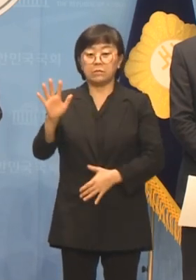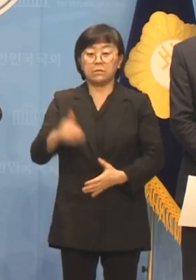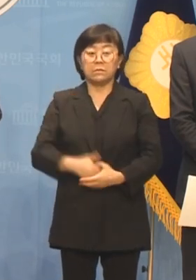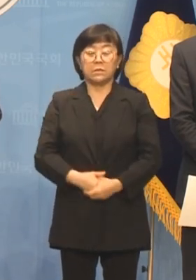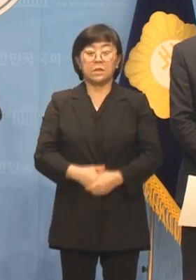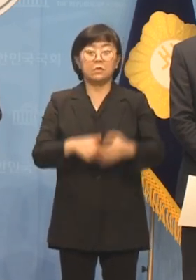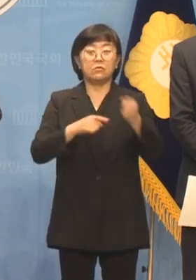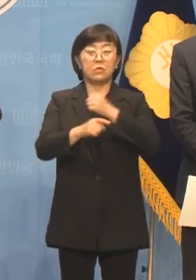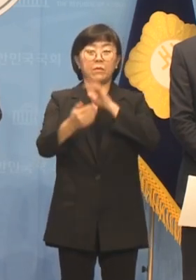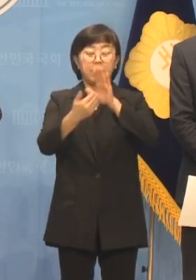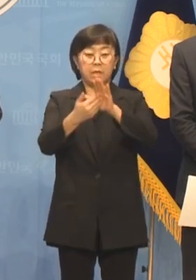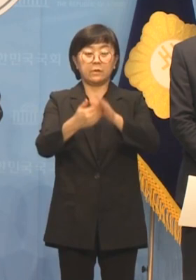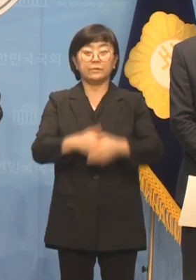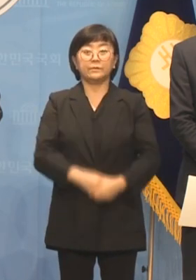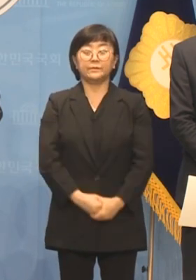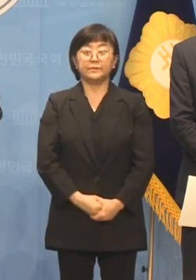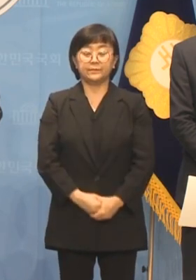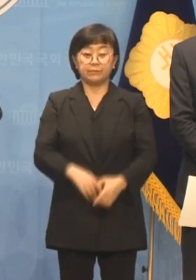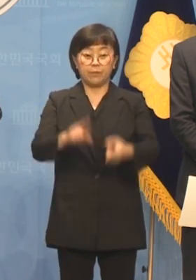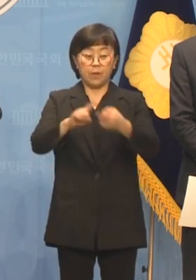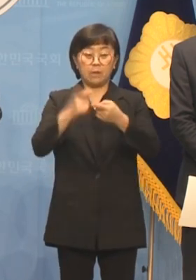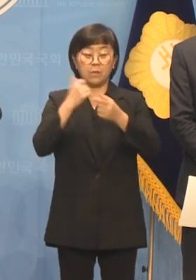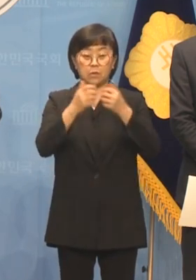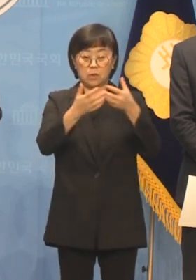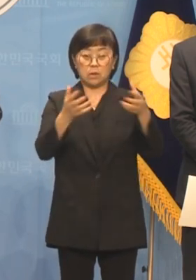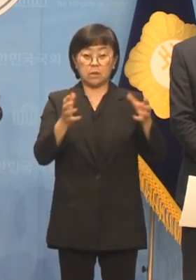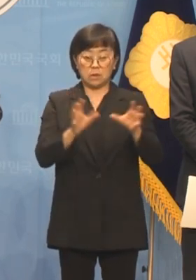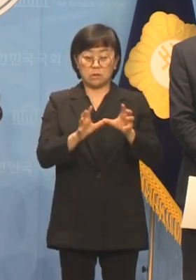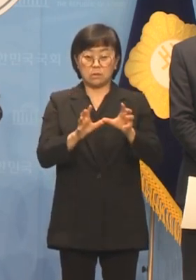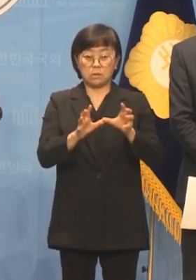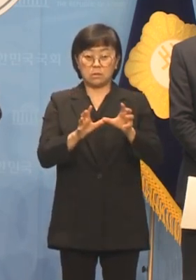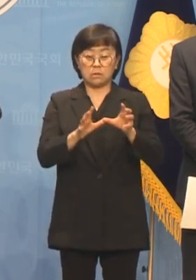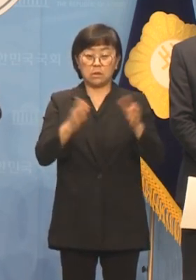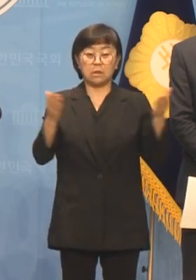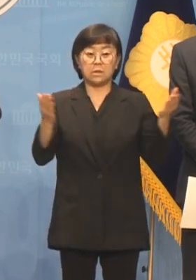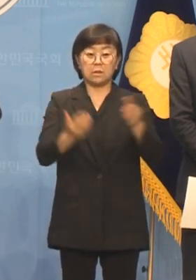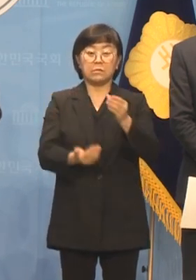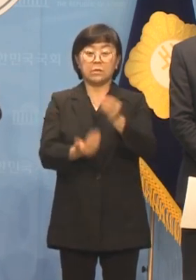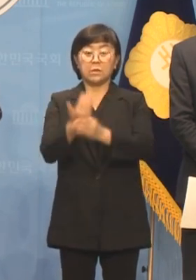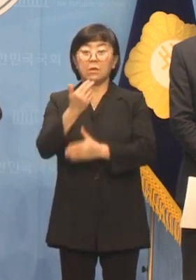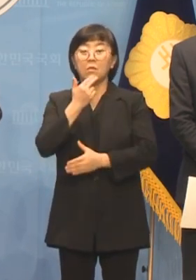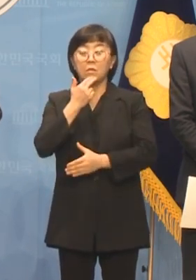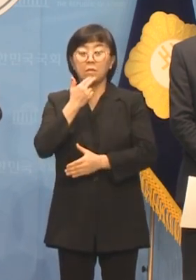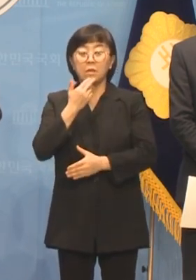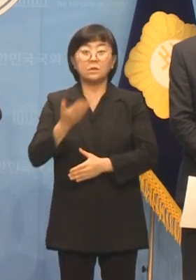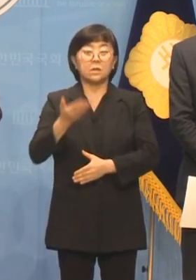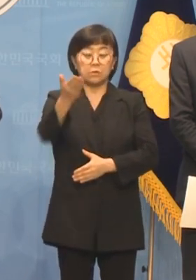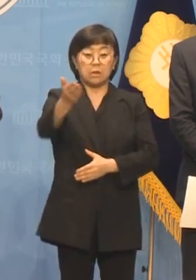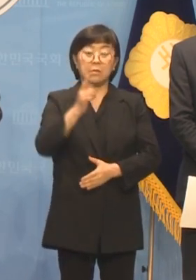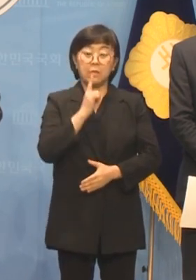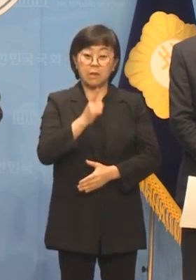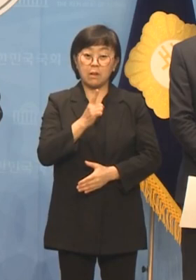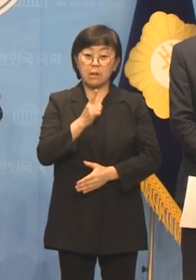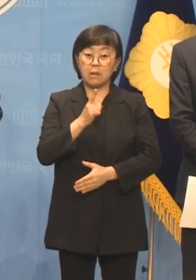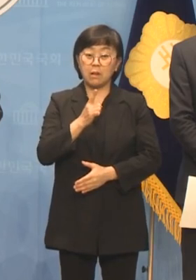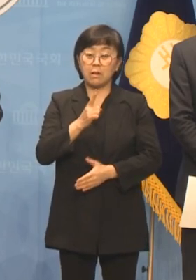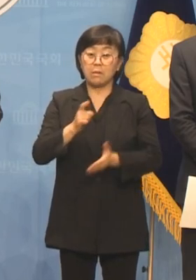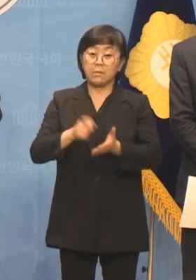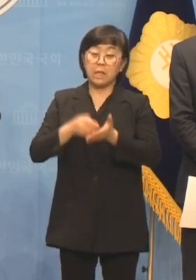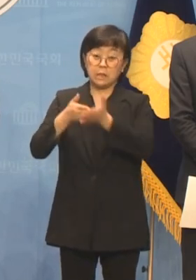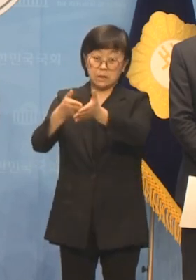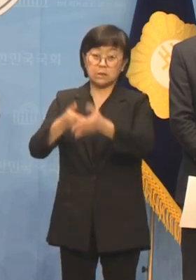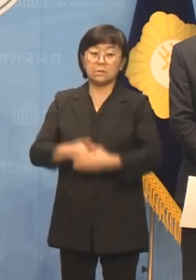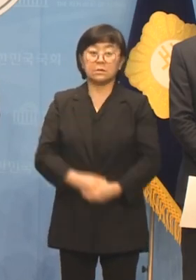두렵다는 이유로 꺼려하였는데 이에 대해 변호인단에서조차 그런 일은 일어나지 않을 것이니 빨리 제출하라고 독촉하기까지